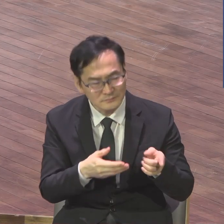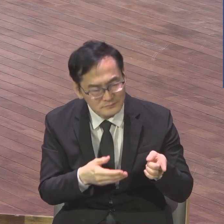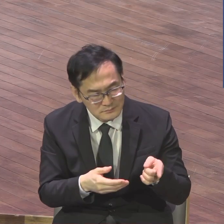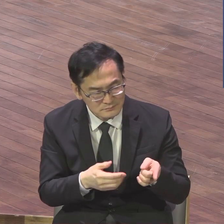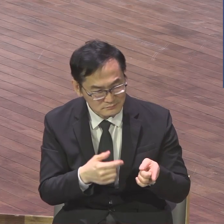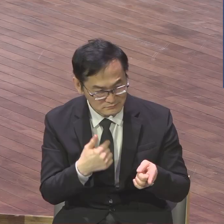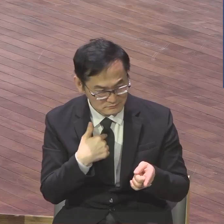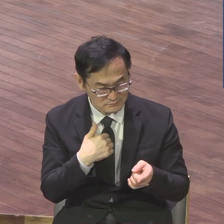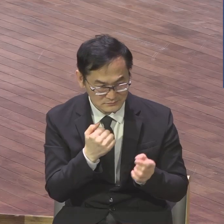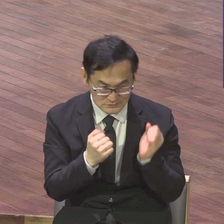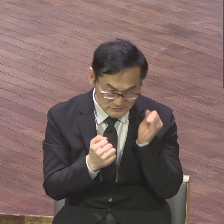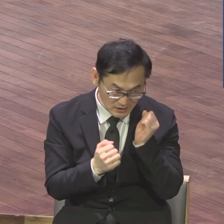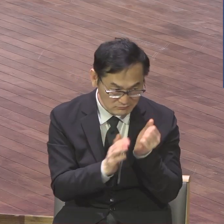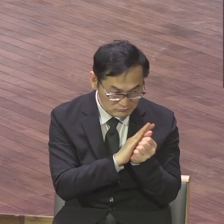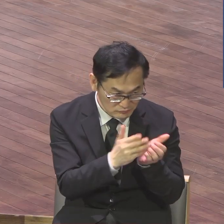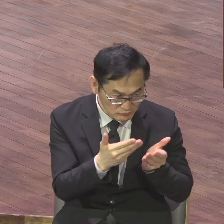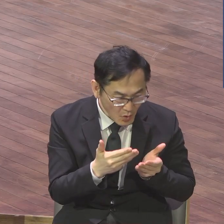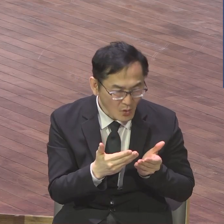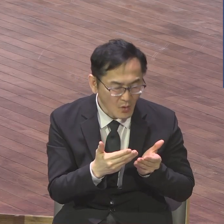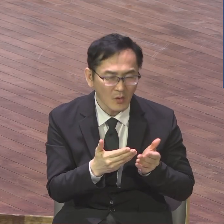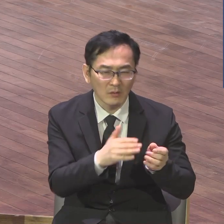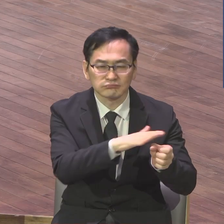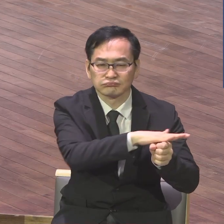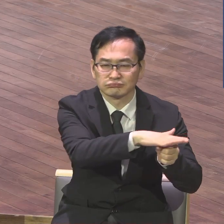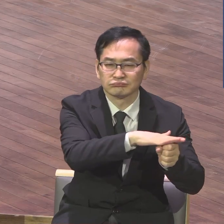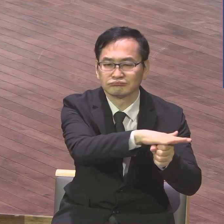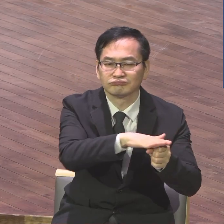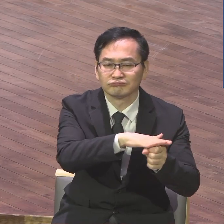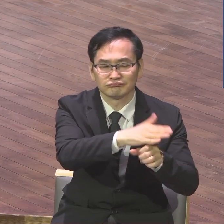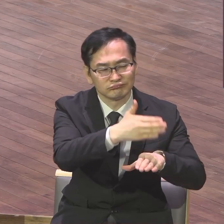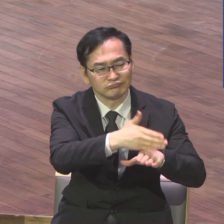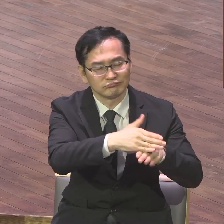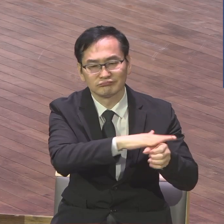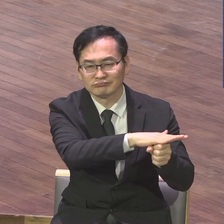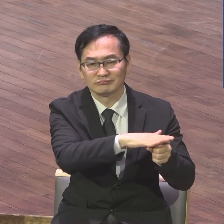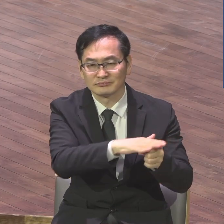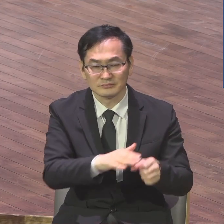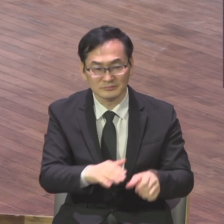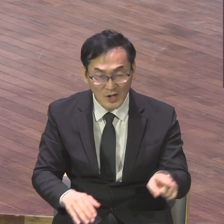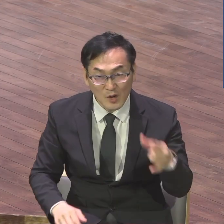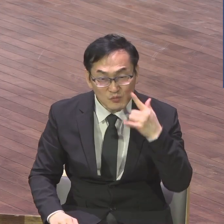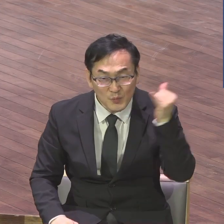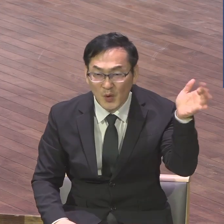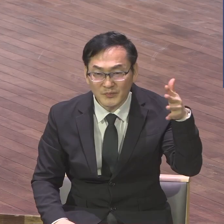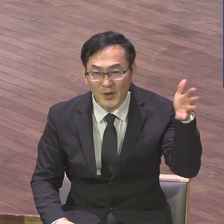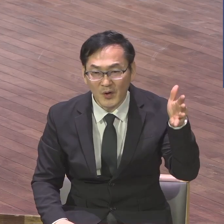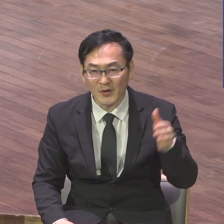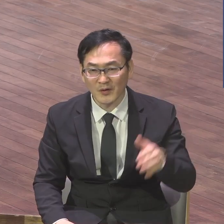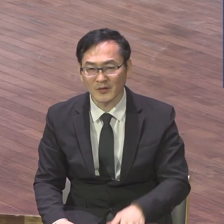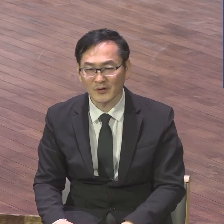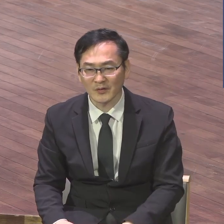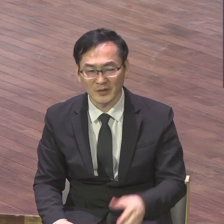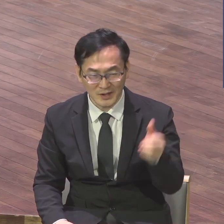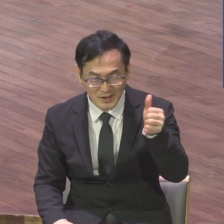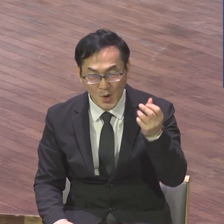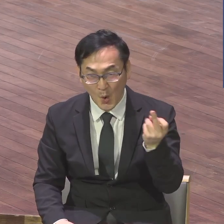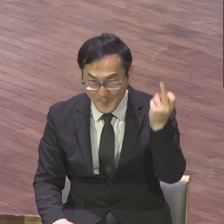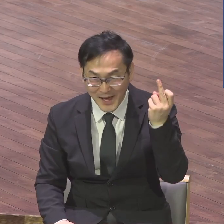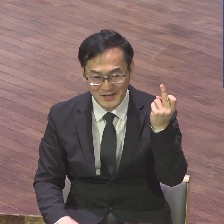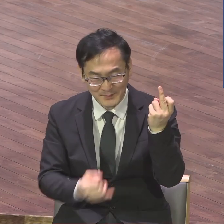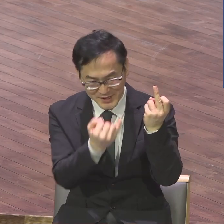사랑했어요. 부모가 없어요. 나사로와 그 여동생 둘입니다. 셋이